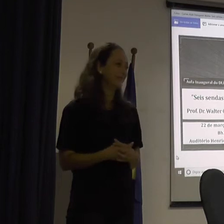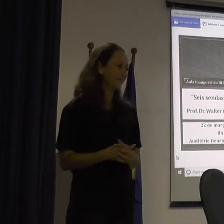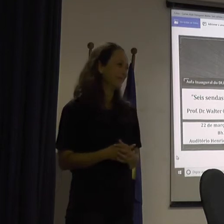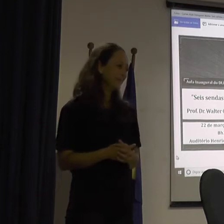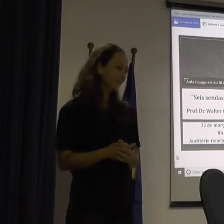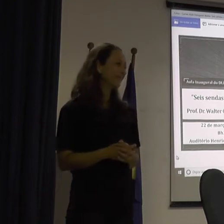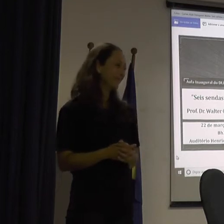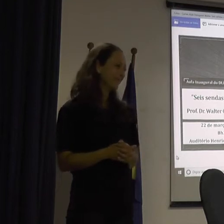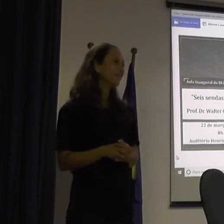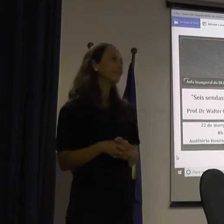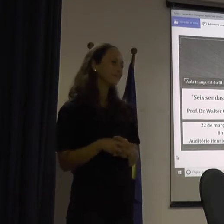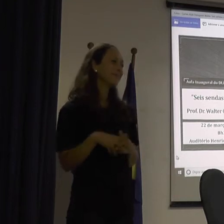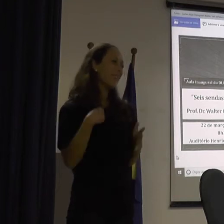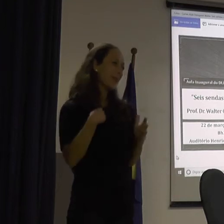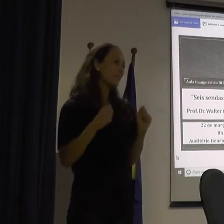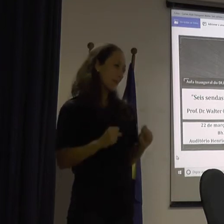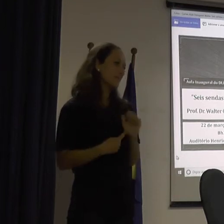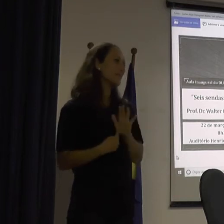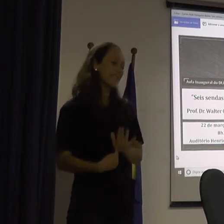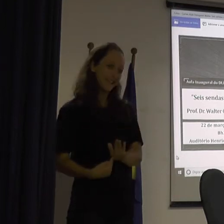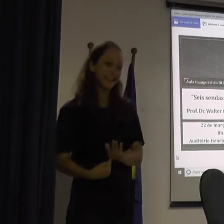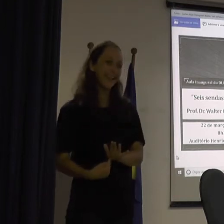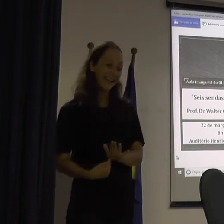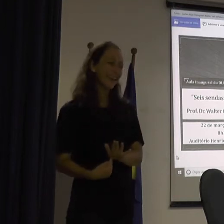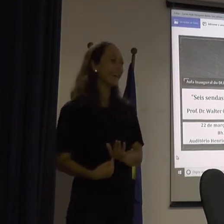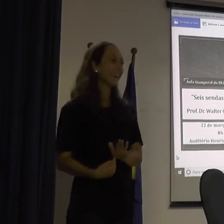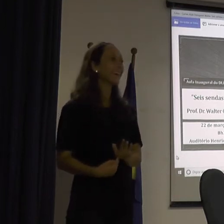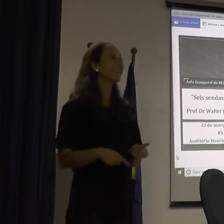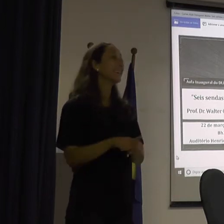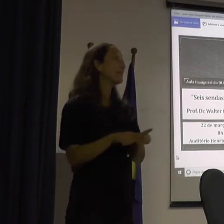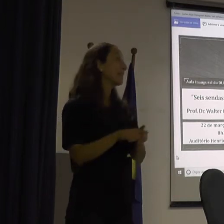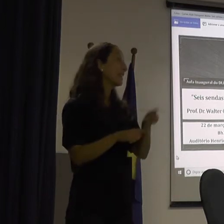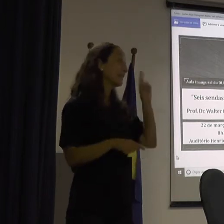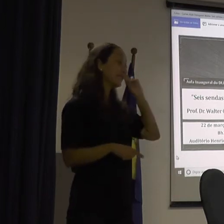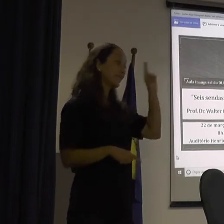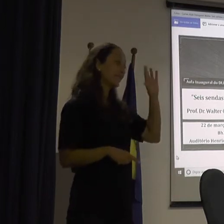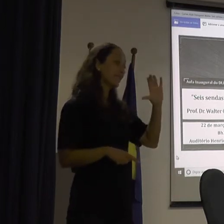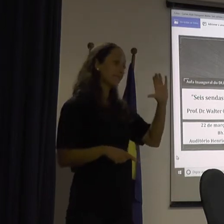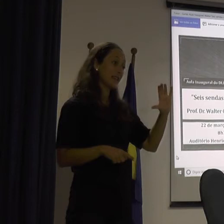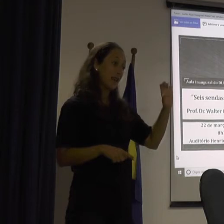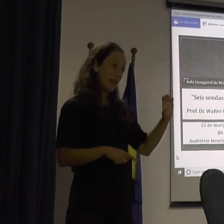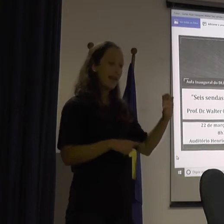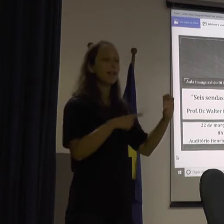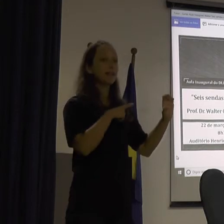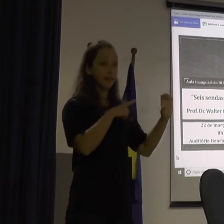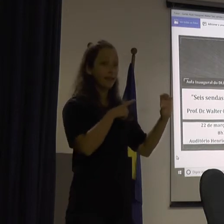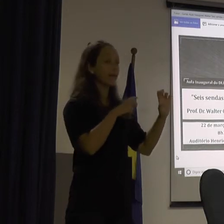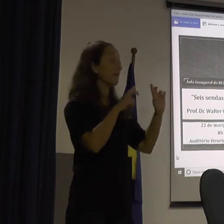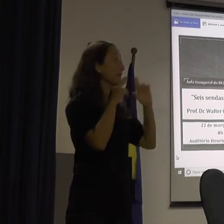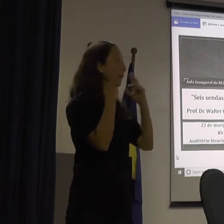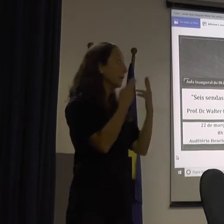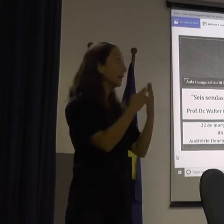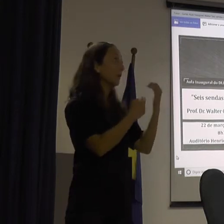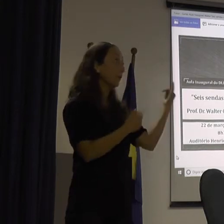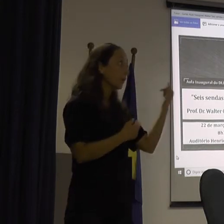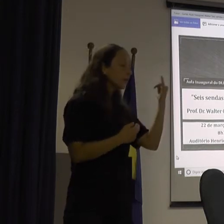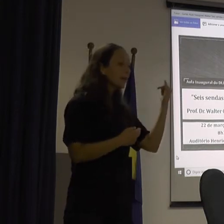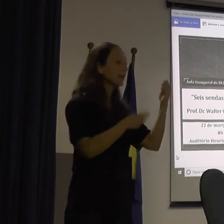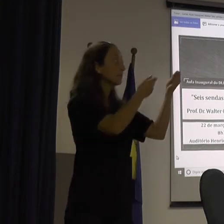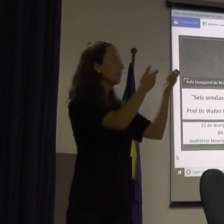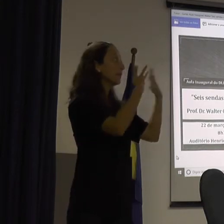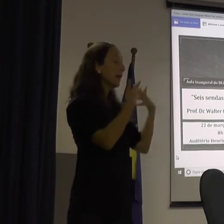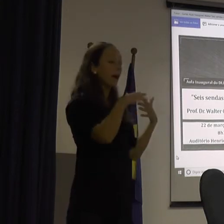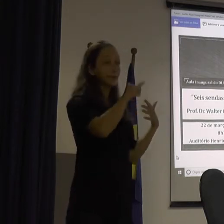E que os colegas da direção estão numa reunião importantíssima e se desculparam, não